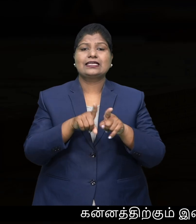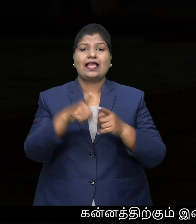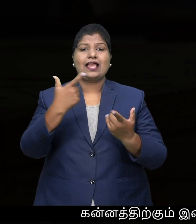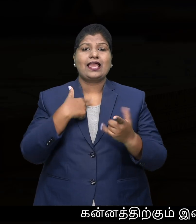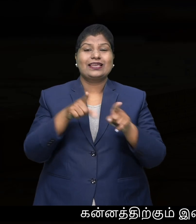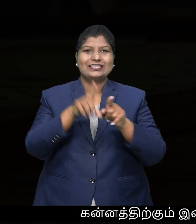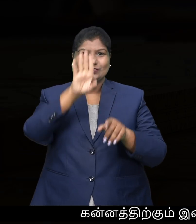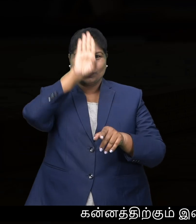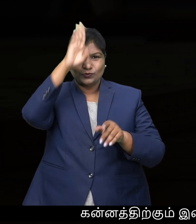தூரம்.